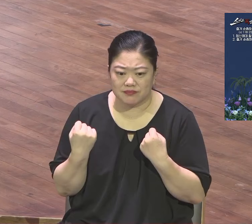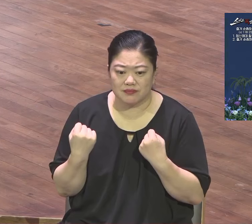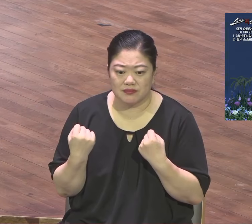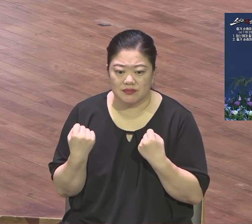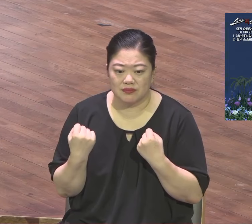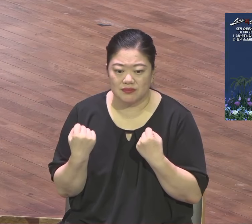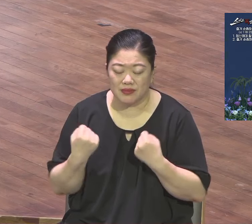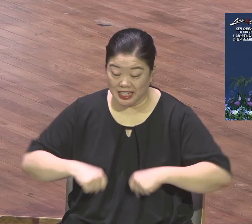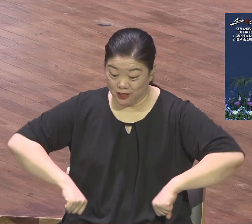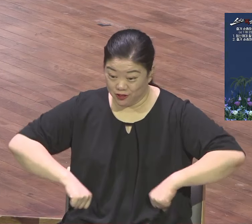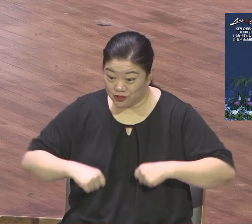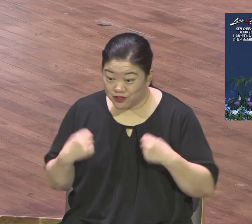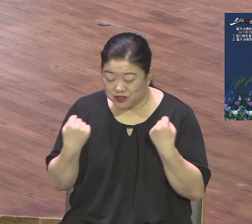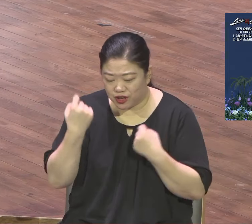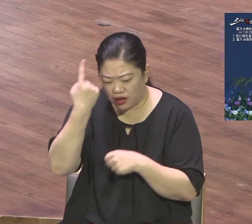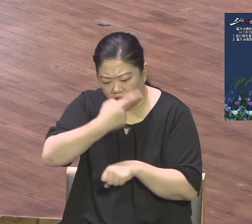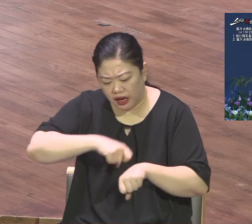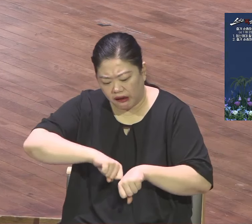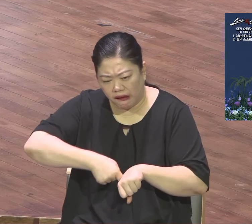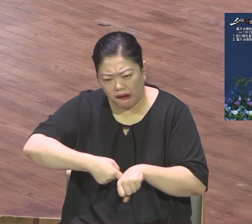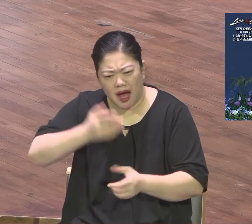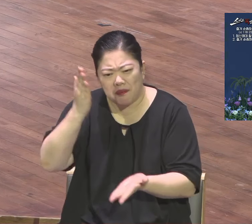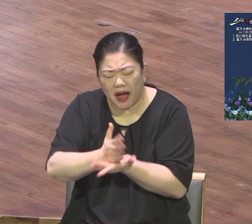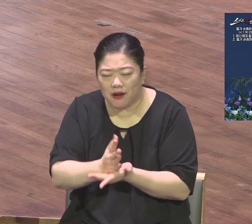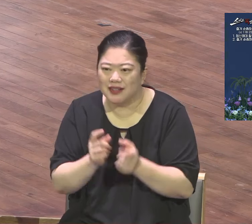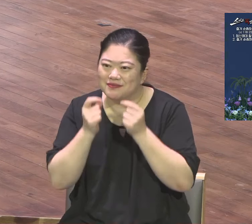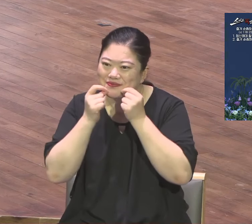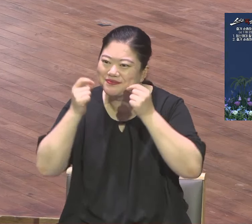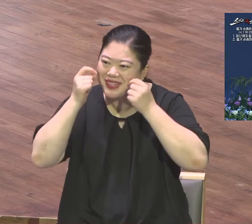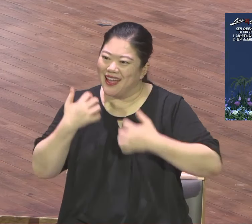뭡니까? 즐거운 마음으로 순종해라.